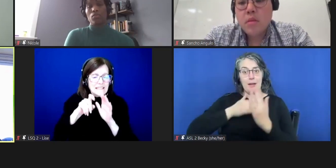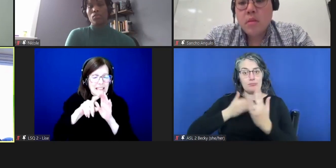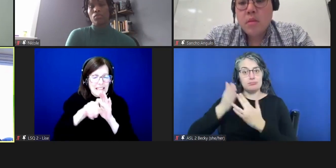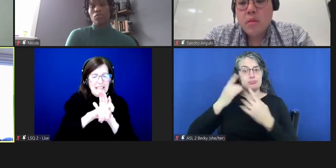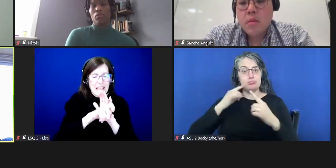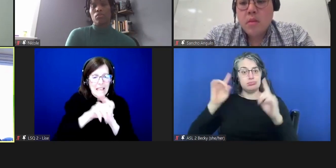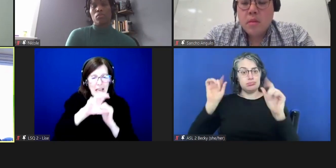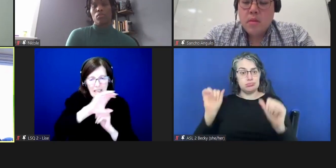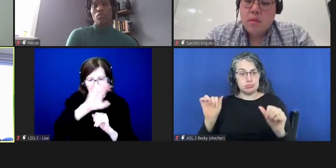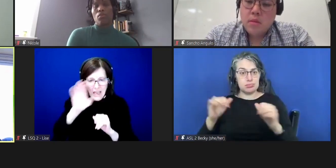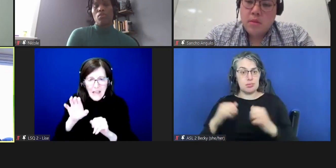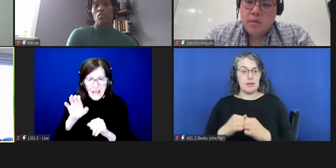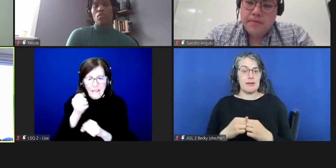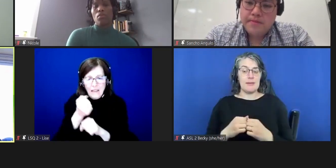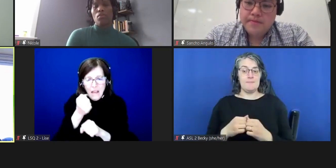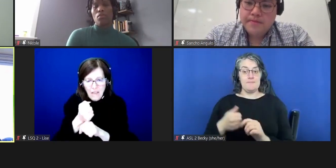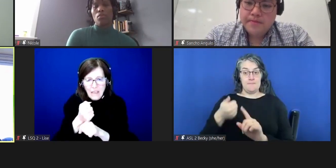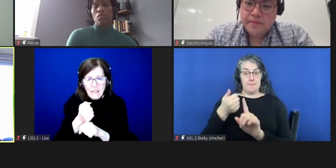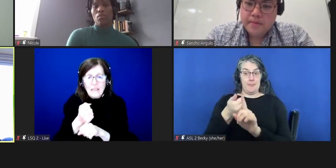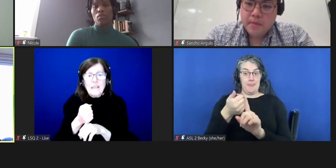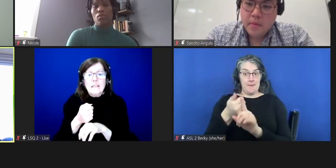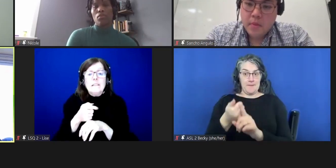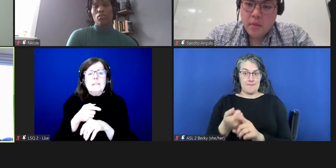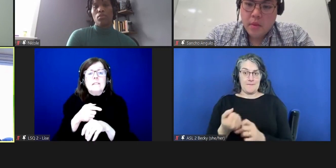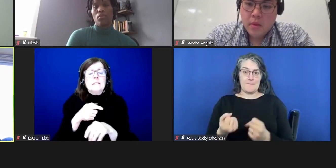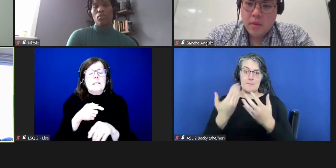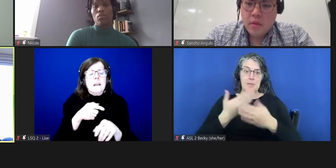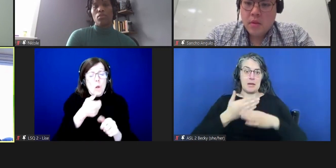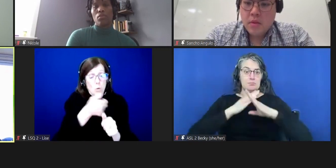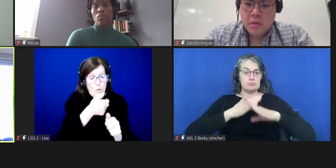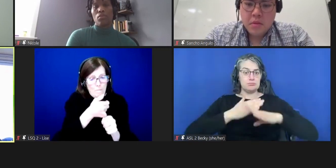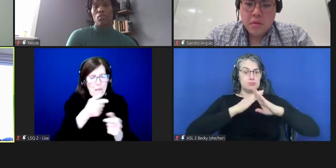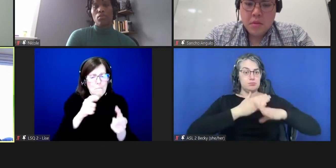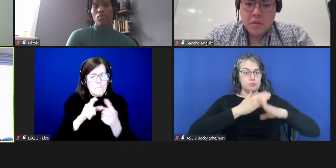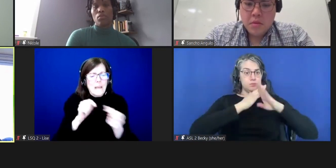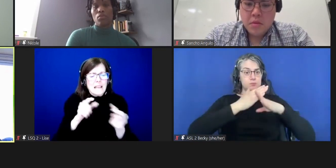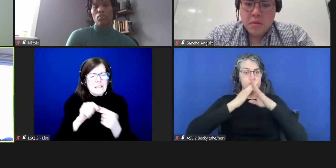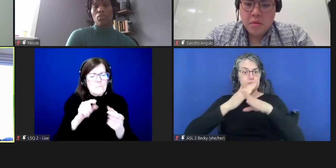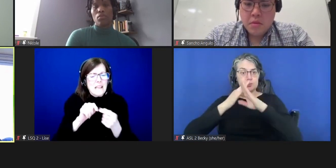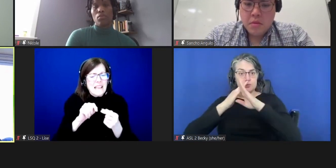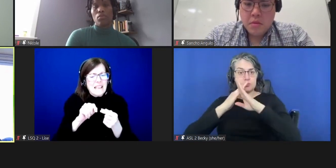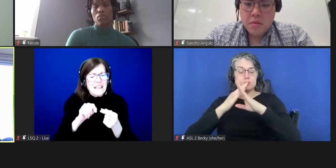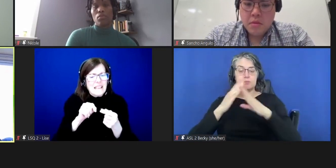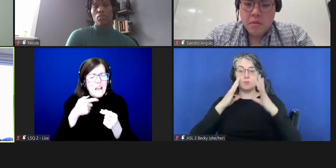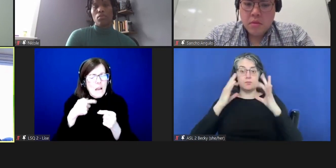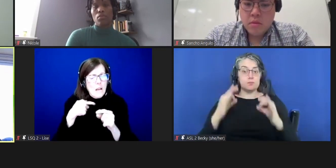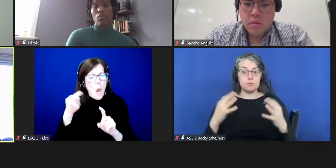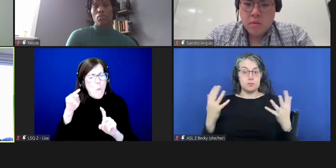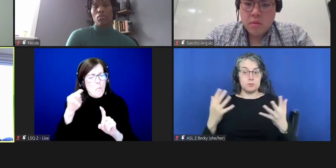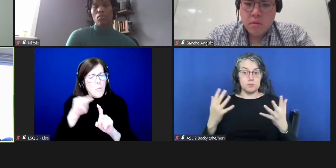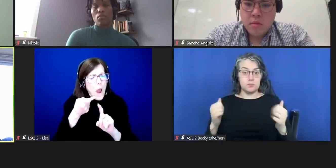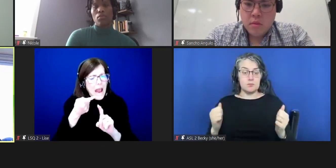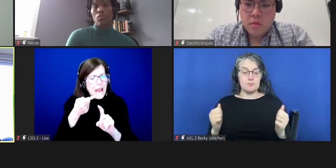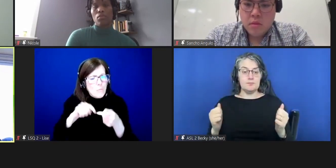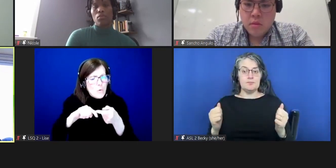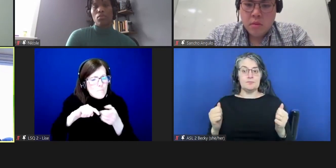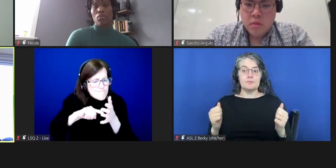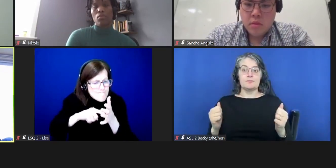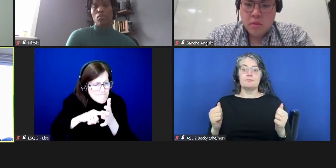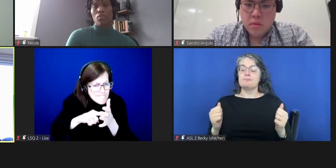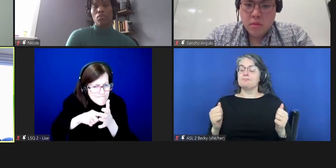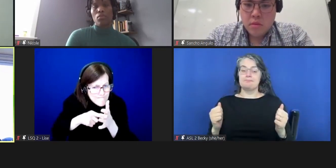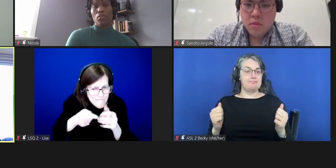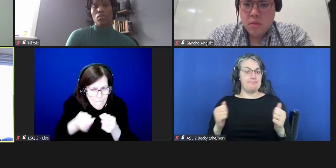expliqué ce que c'était que le point de déclenchement, the trigger point, et